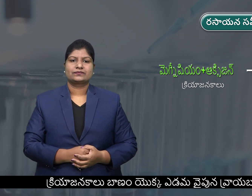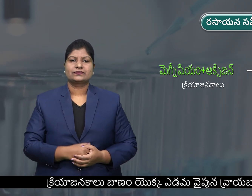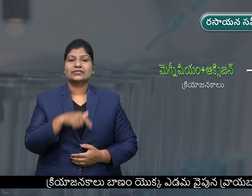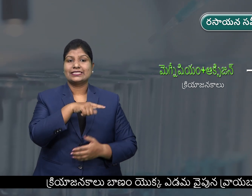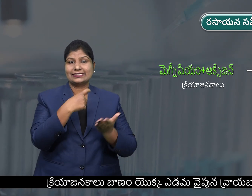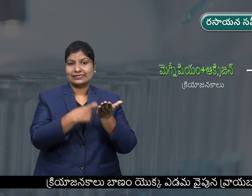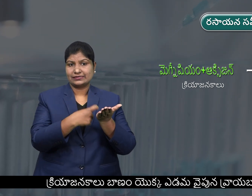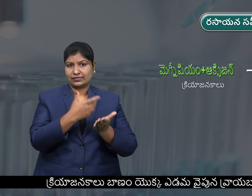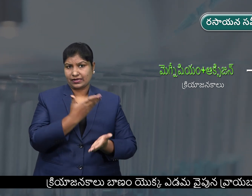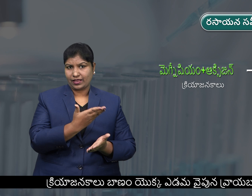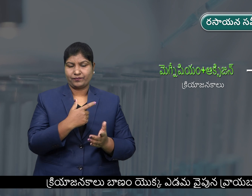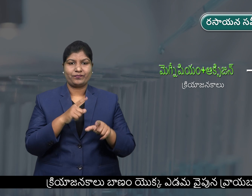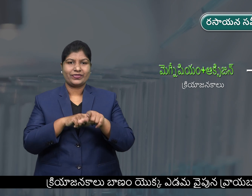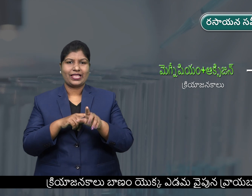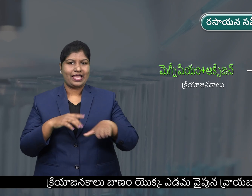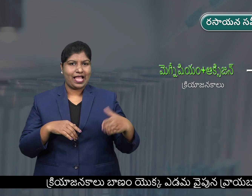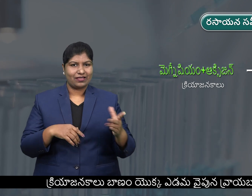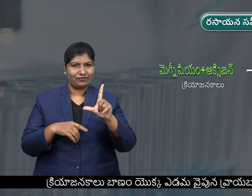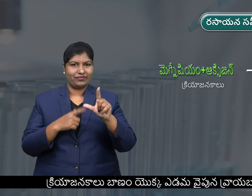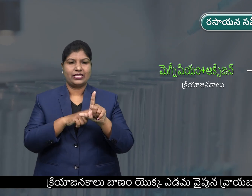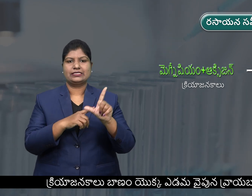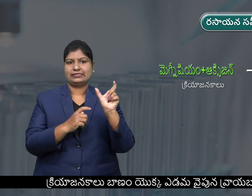క్రియాజనకాలు బాణం యొక్క ఎడమ వైపును వ్రాయబడతాయి